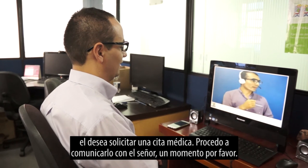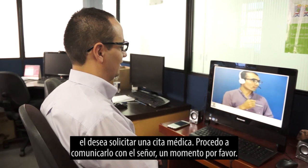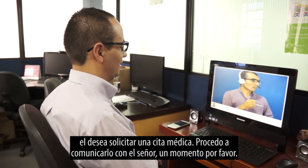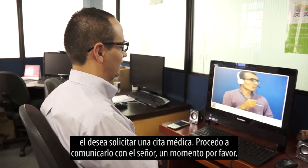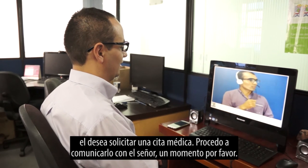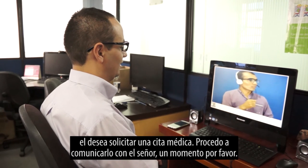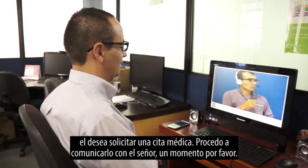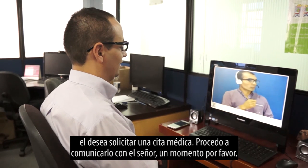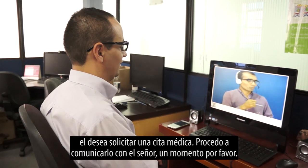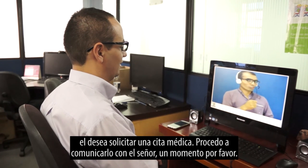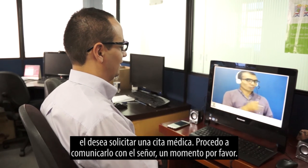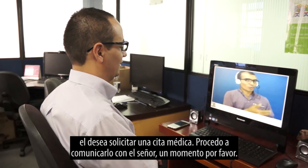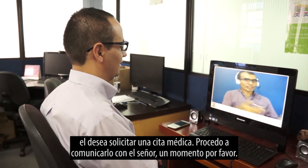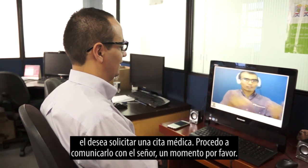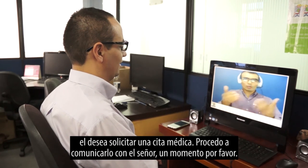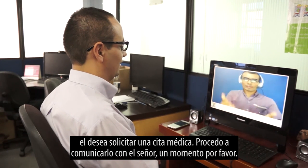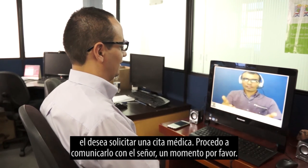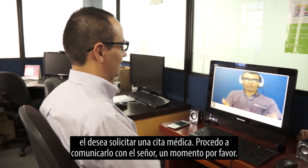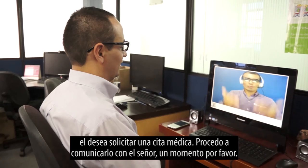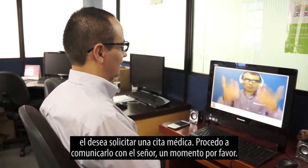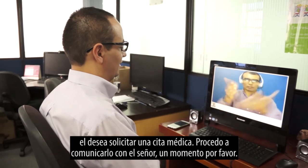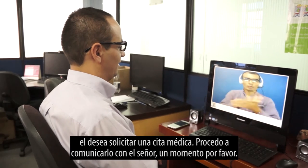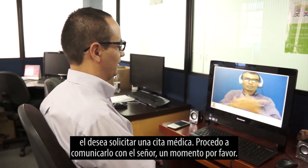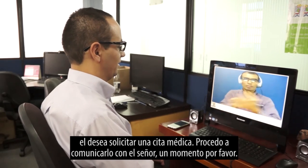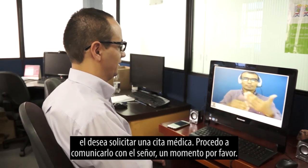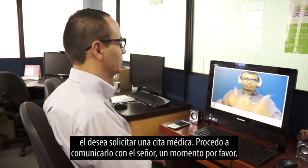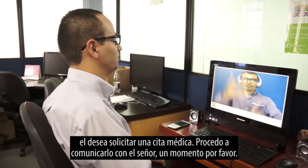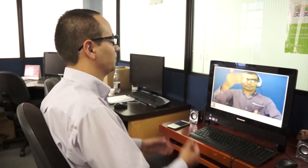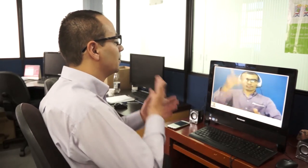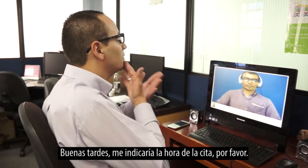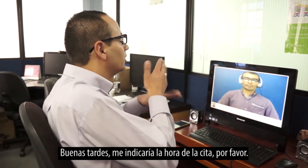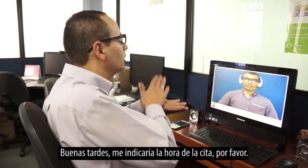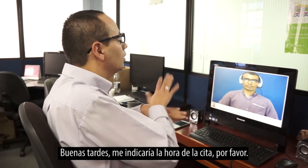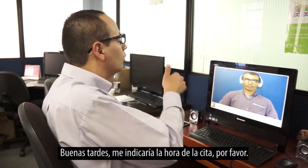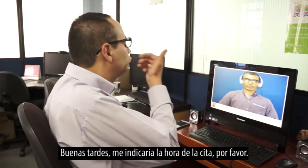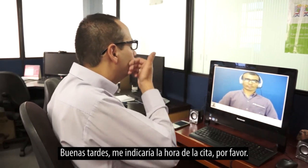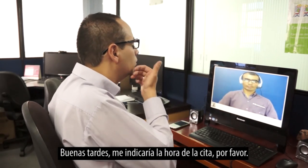una cita médica. Procedo a comunicarlo con el señor. Un momento, por favor.